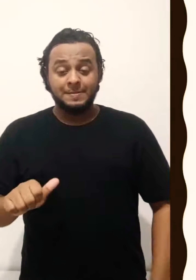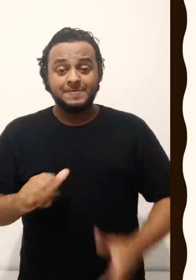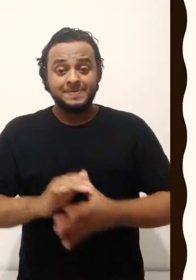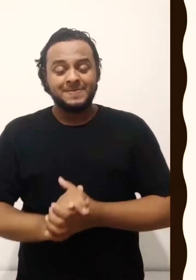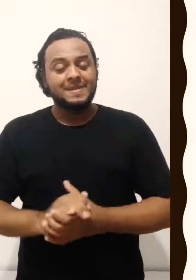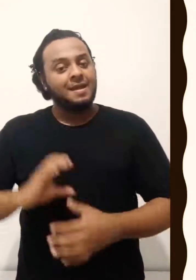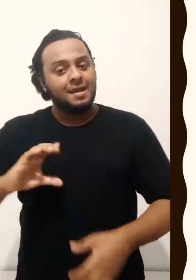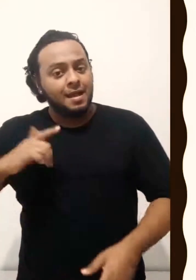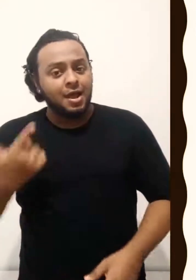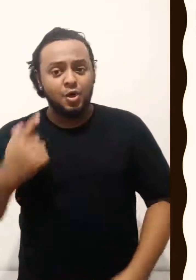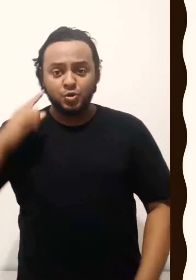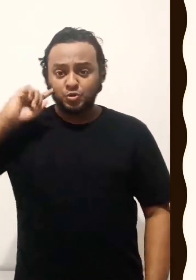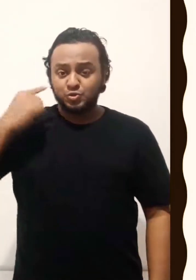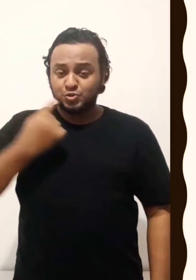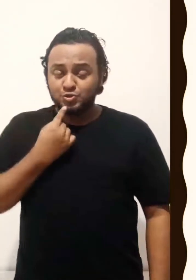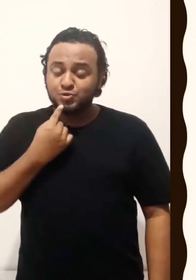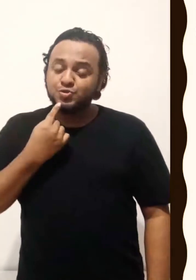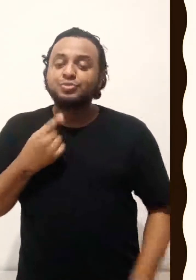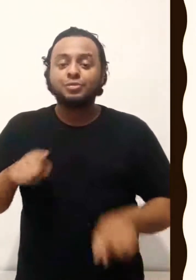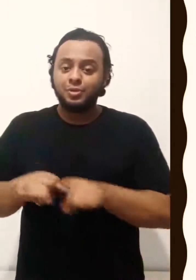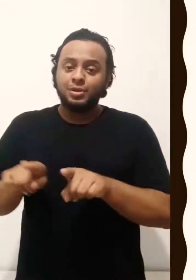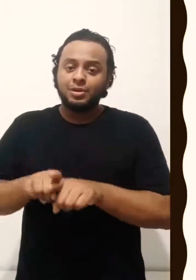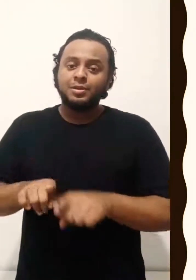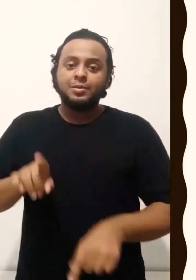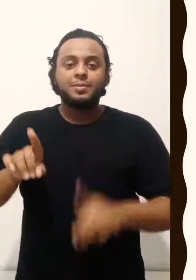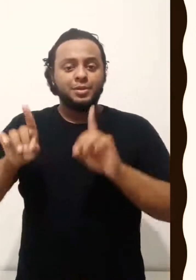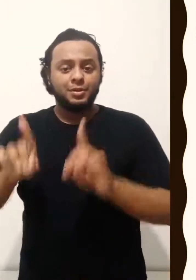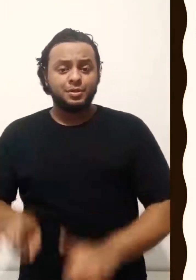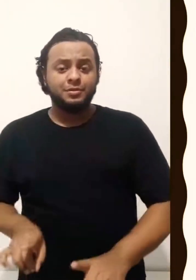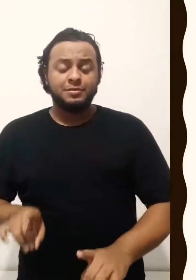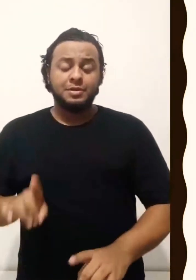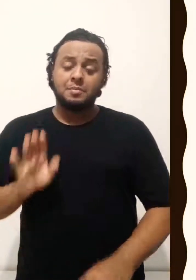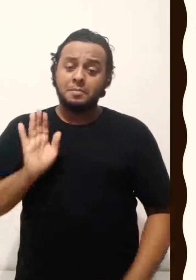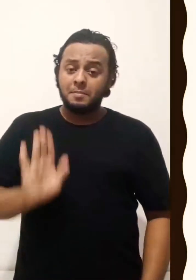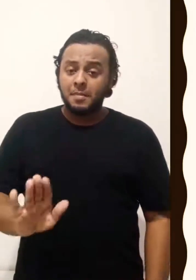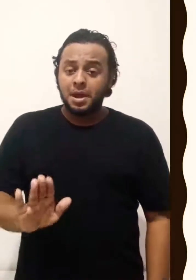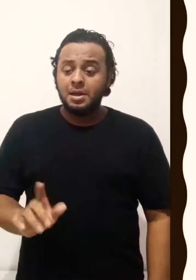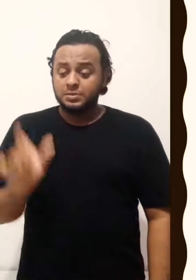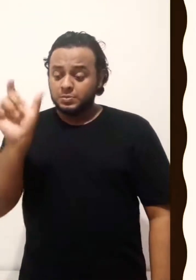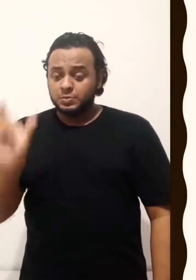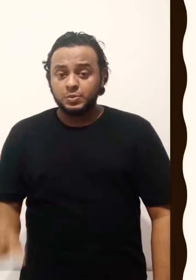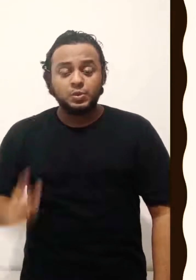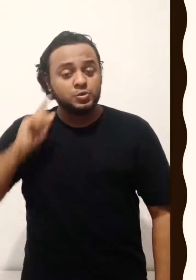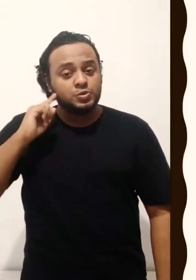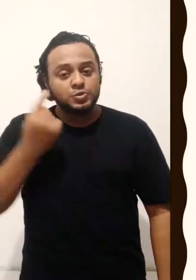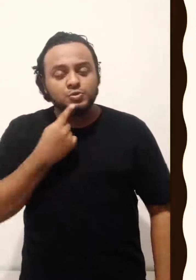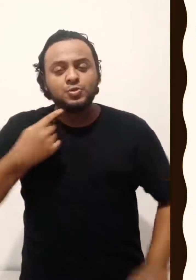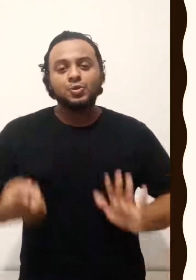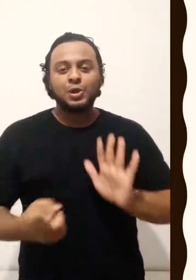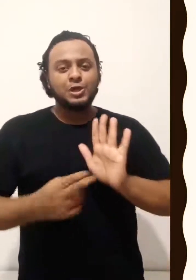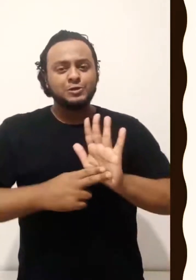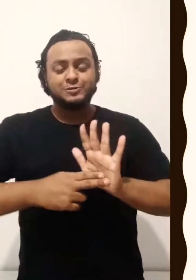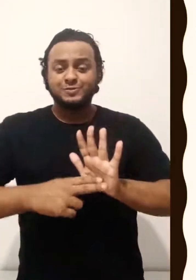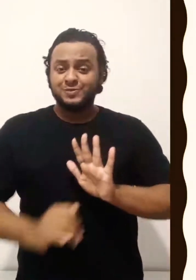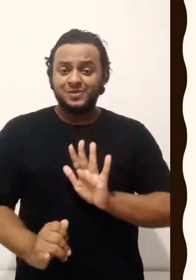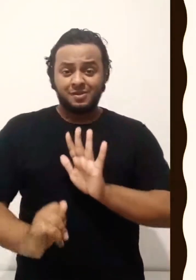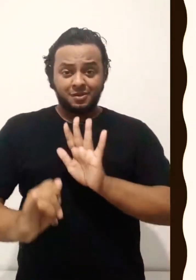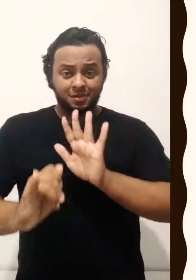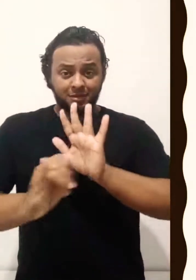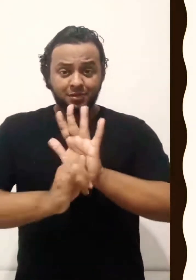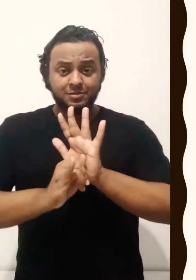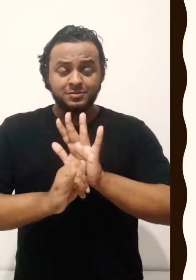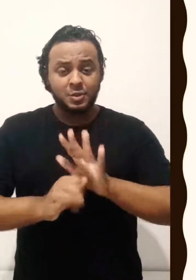é um deficiente auditivo. É claro que o surdo tem a deficiência auditiva, mas enquanto surdo, ele